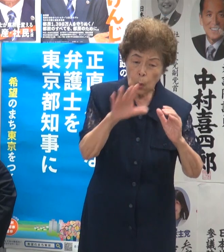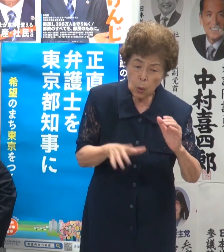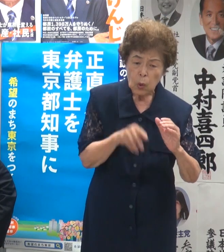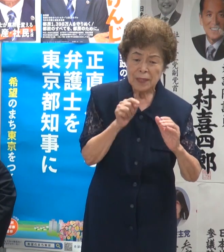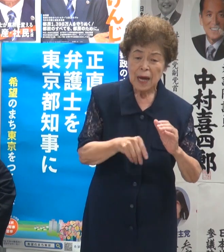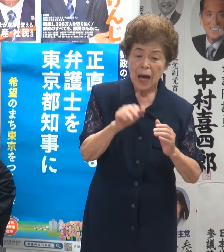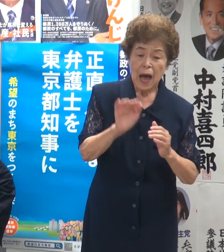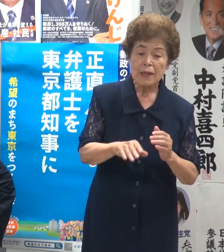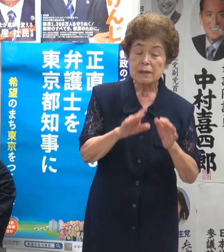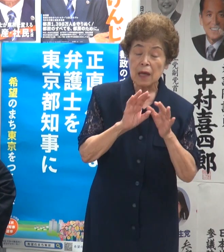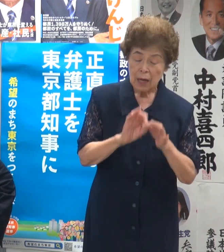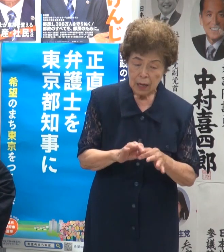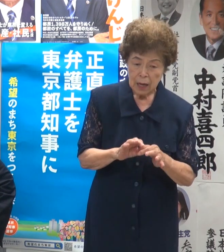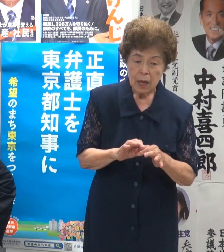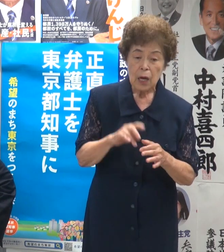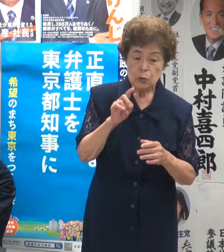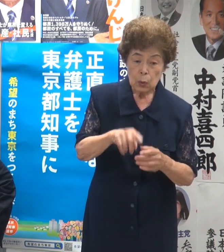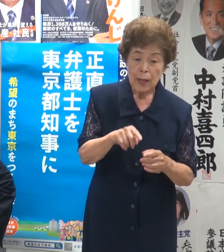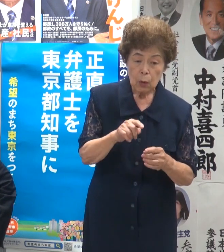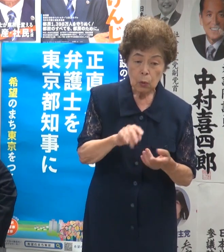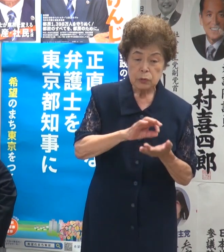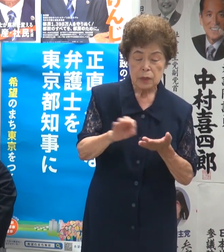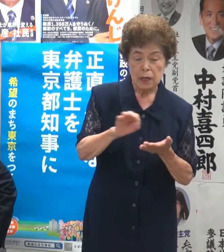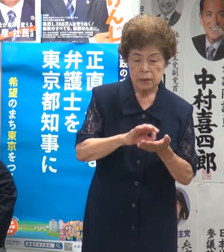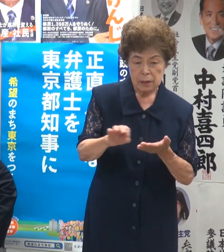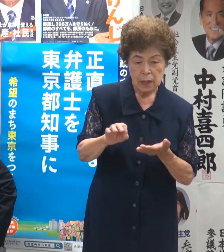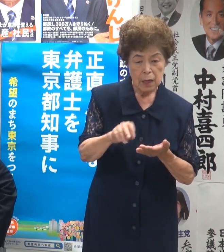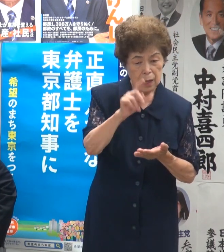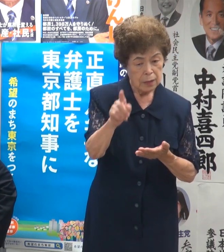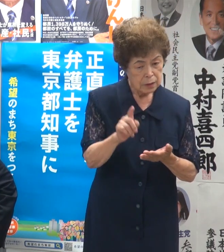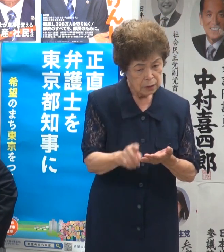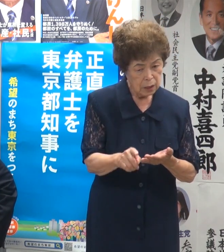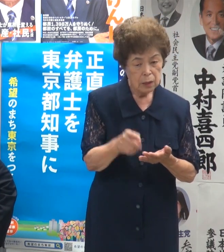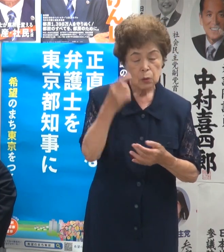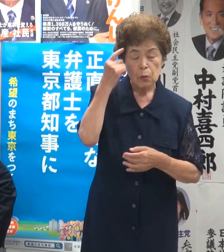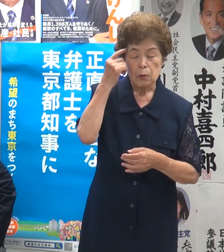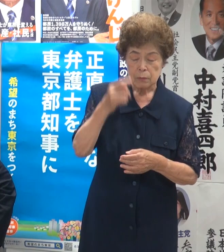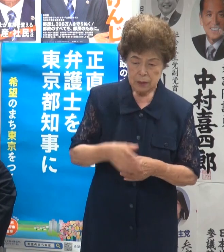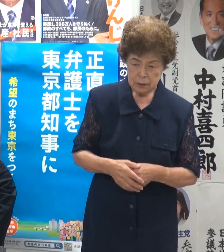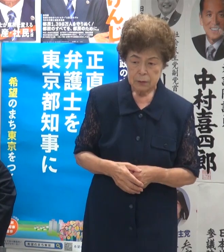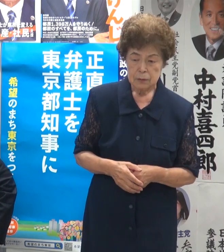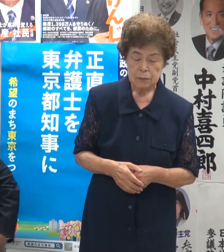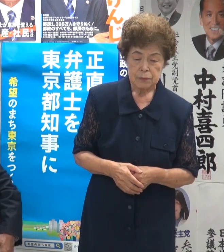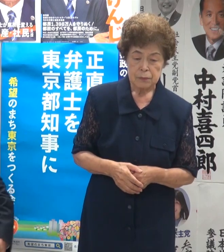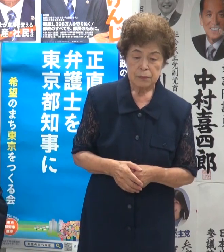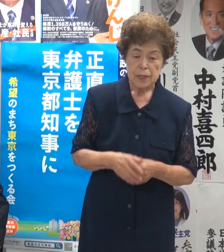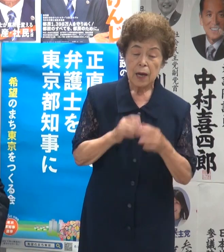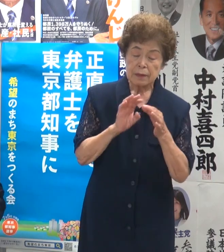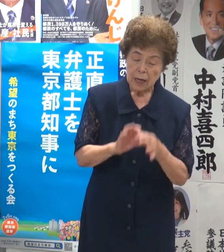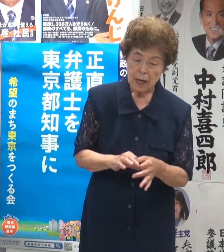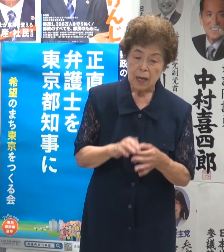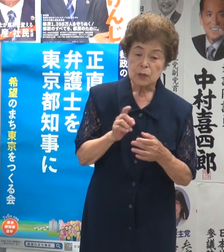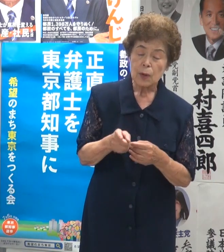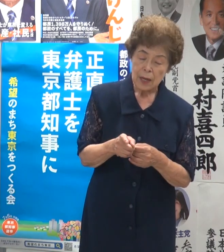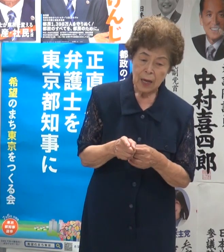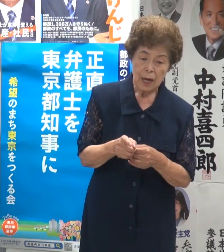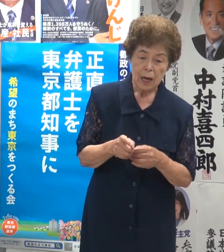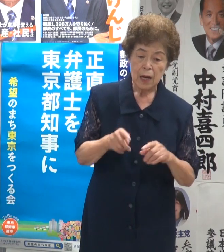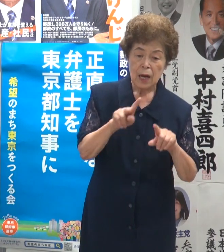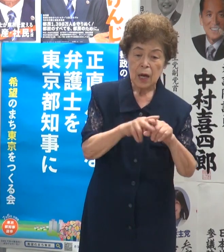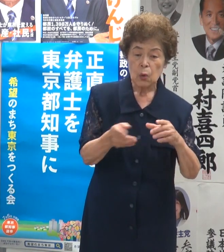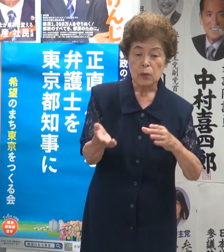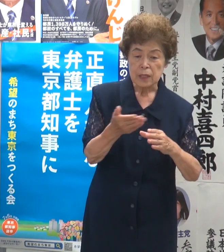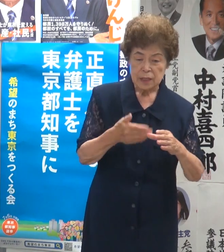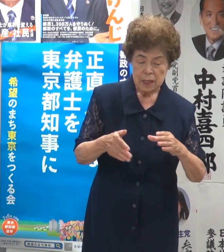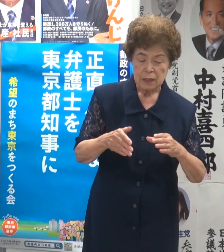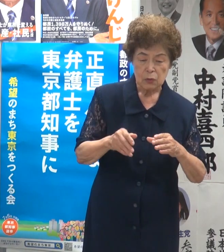だからこそ最大限それを利用されたんじゃないかと思いますね。だからそこがあの小池さんの巧